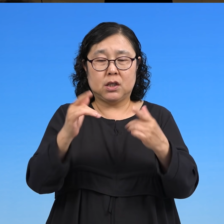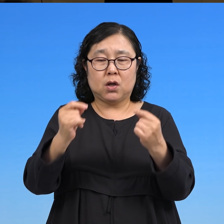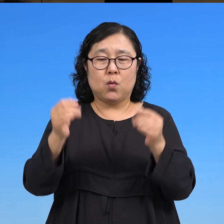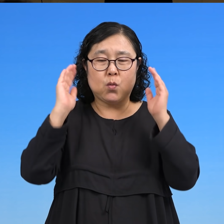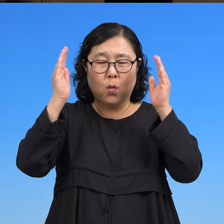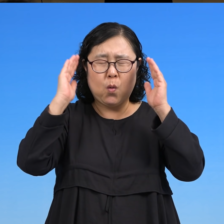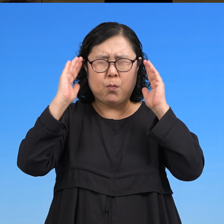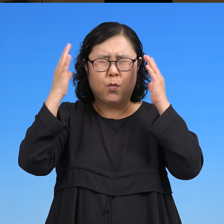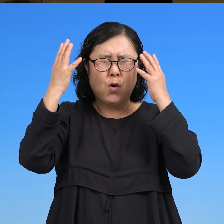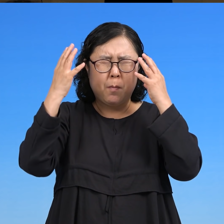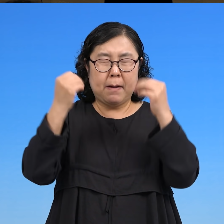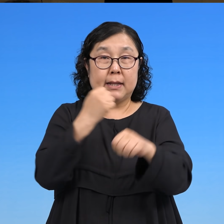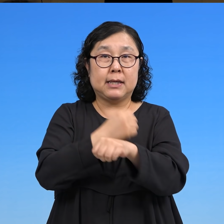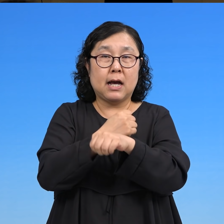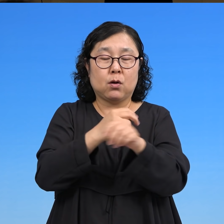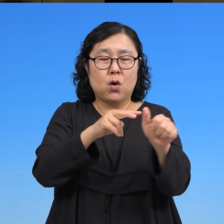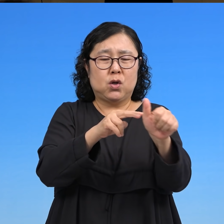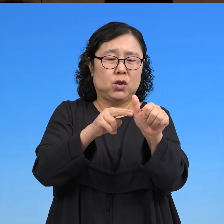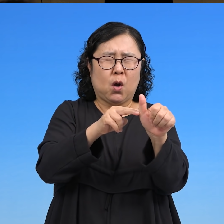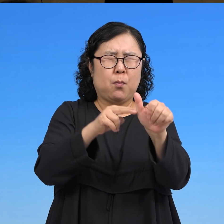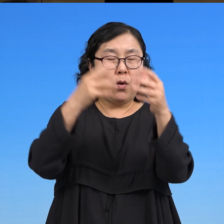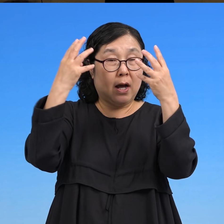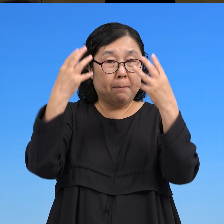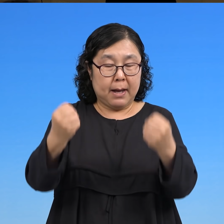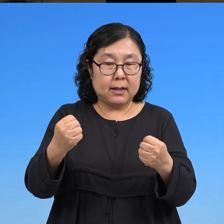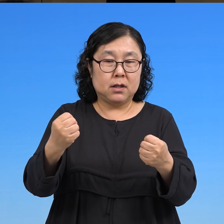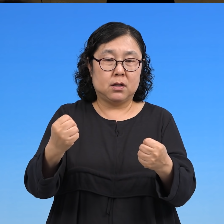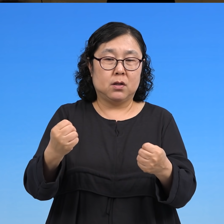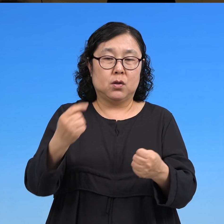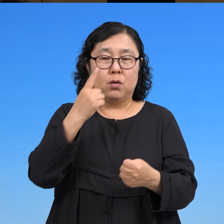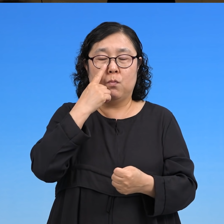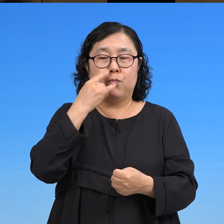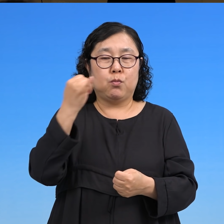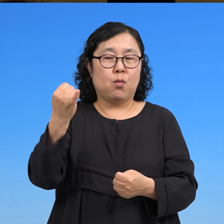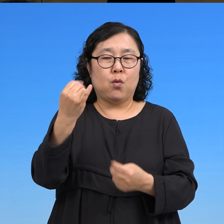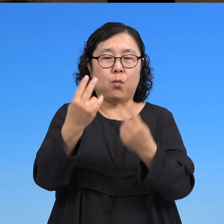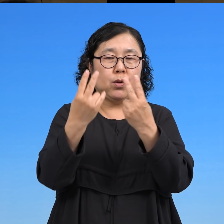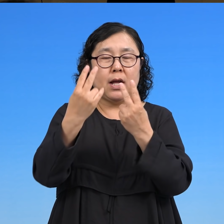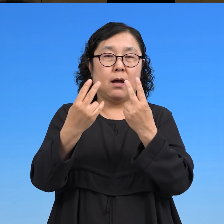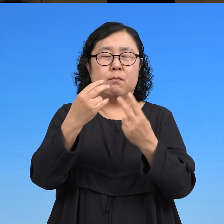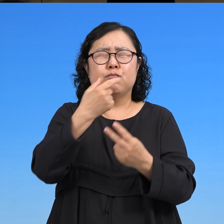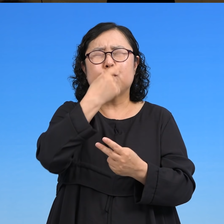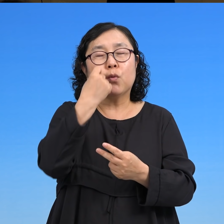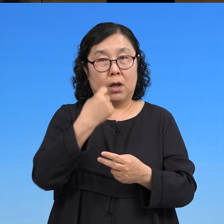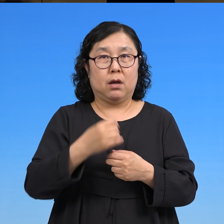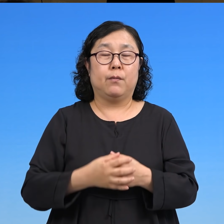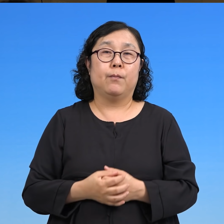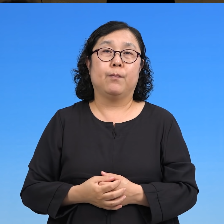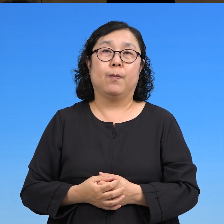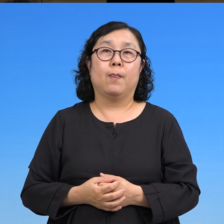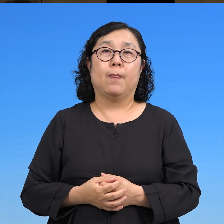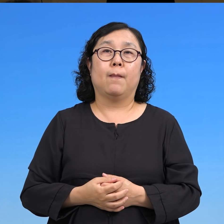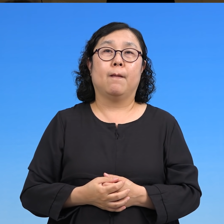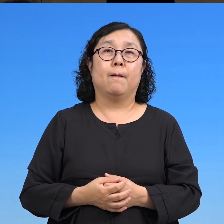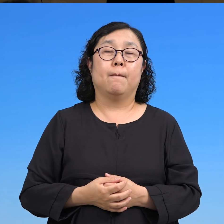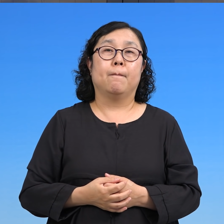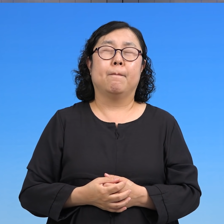박사라 그러고 막 수많은 정보를 접하는 우리 같은 부모님이 비하겠습니까?